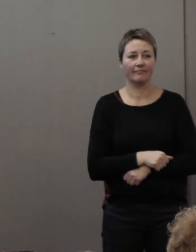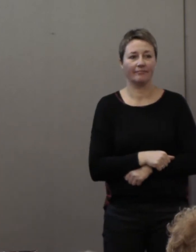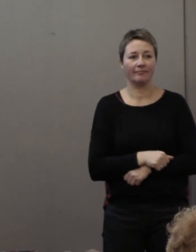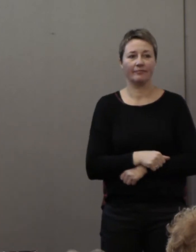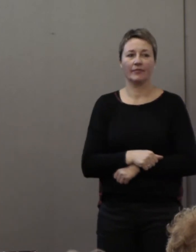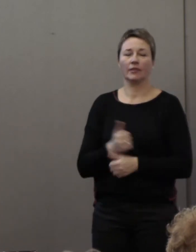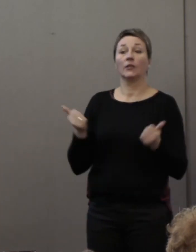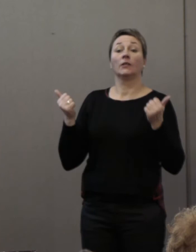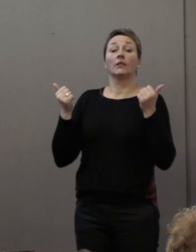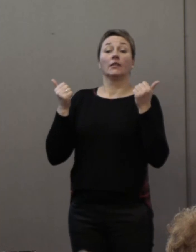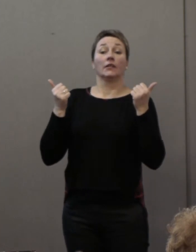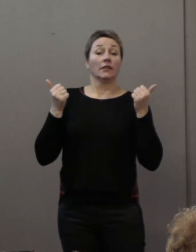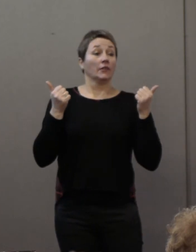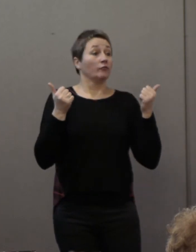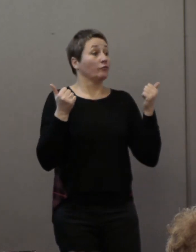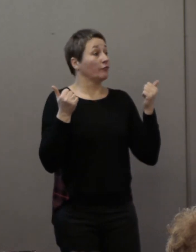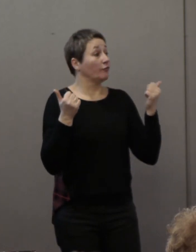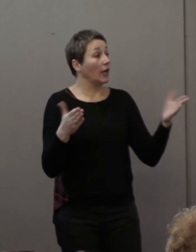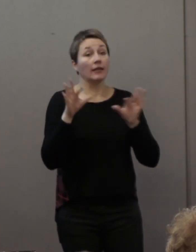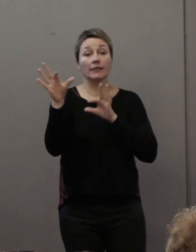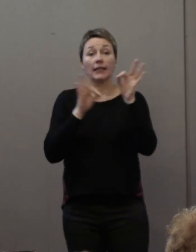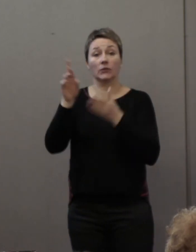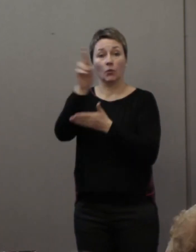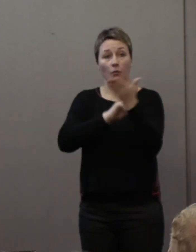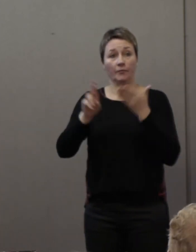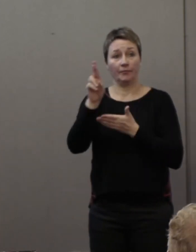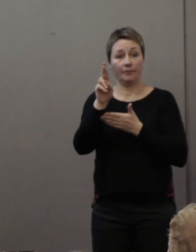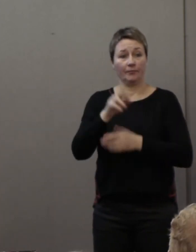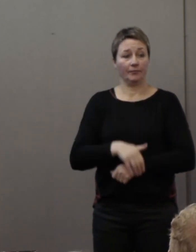Voilà. Donc, sélection régionale.